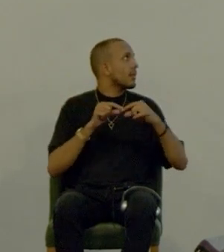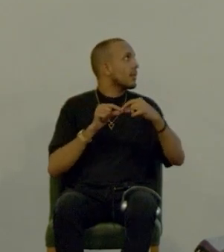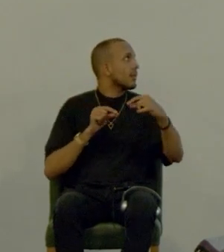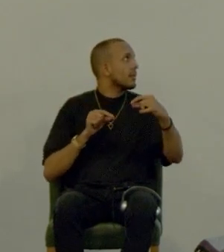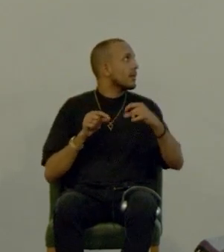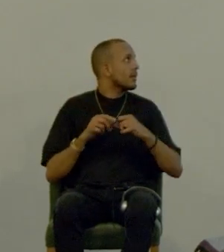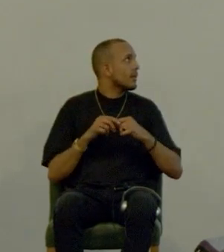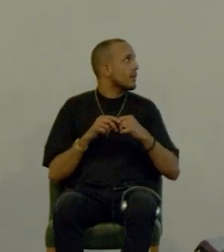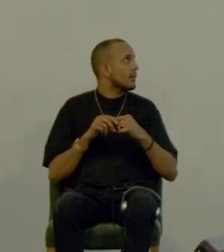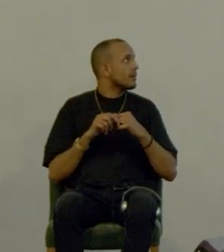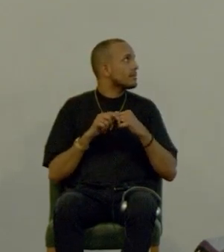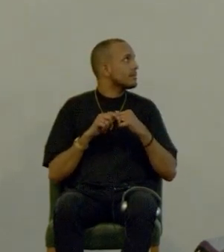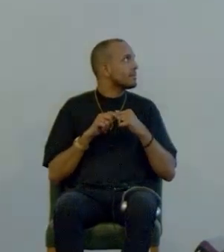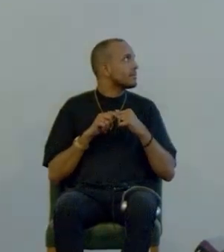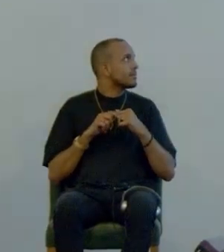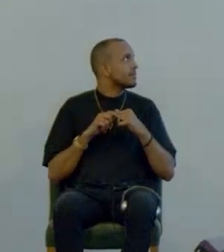locais.